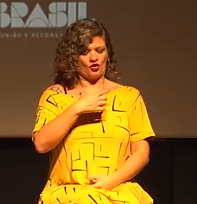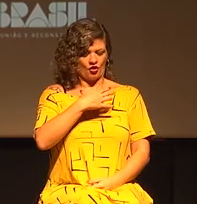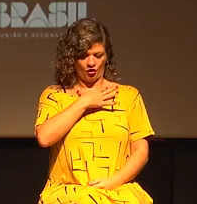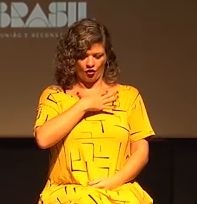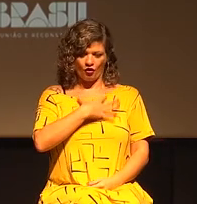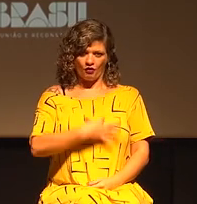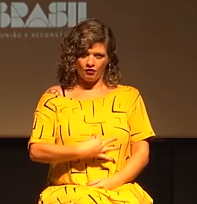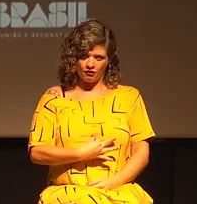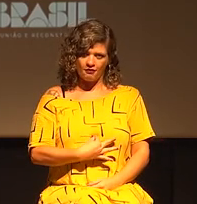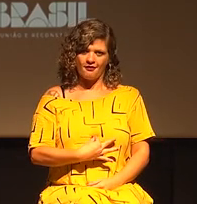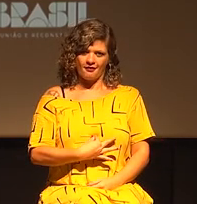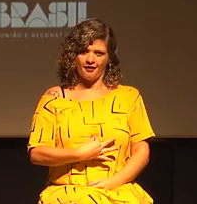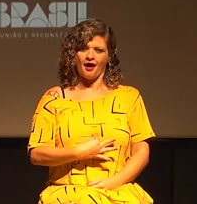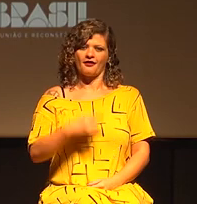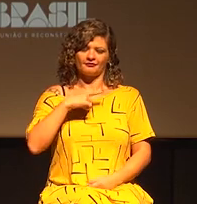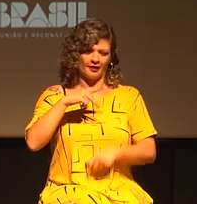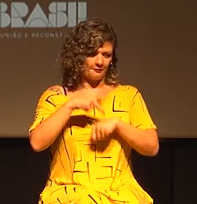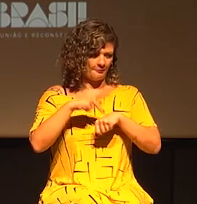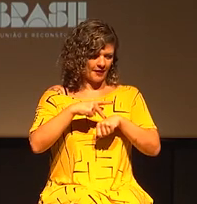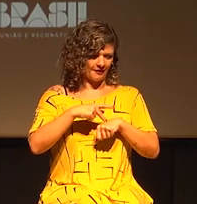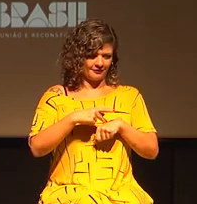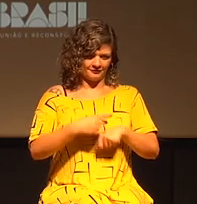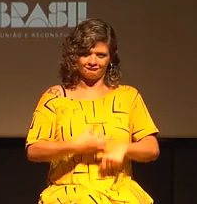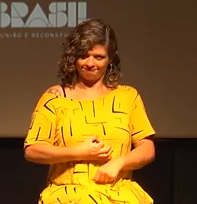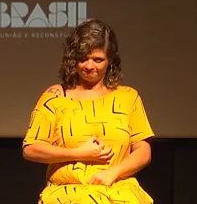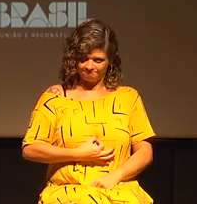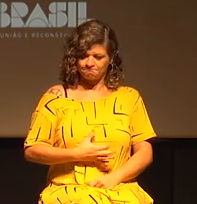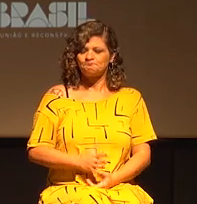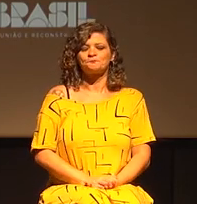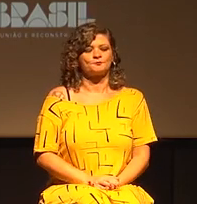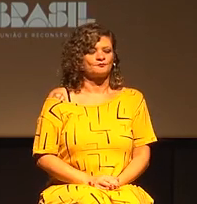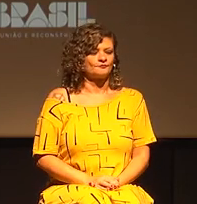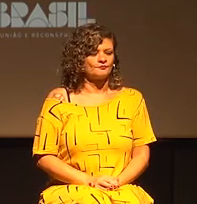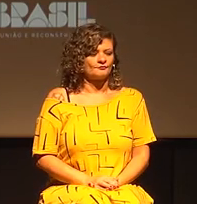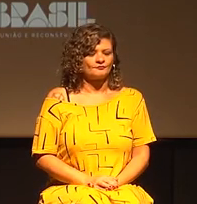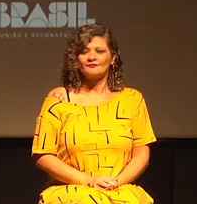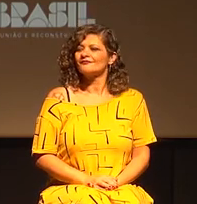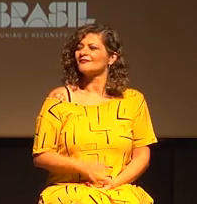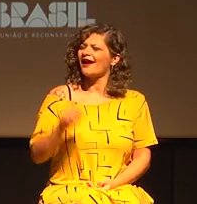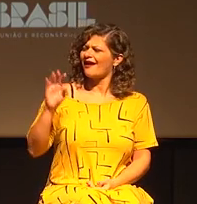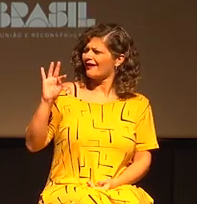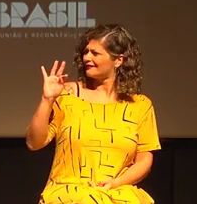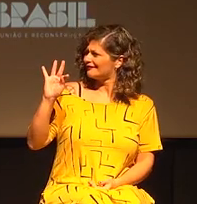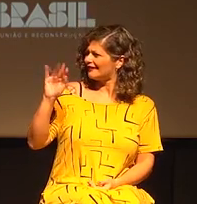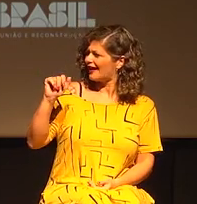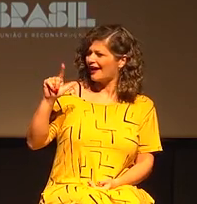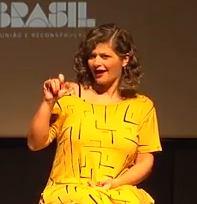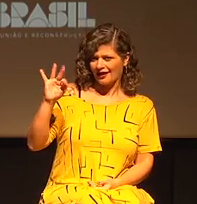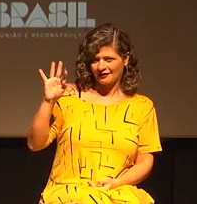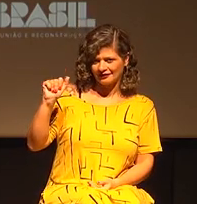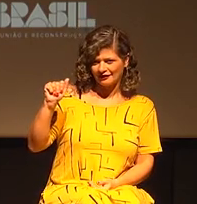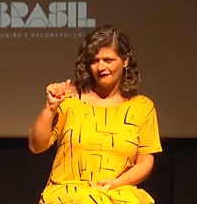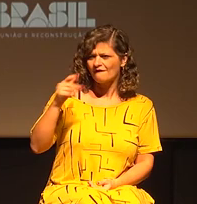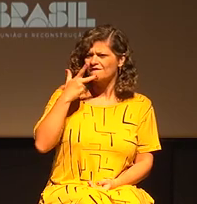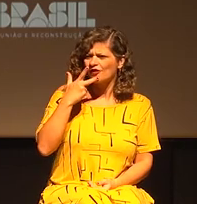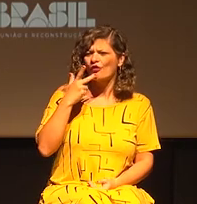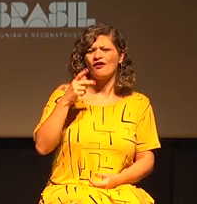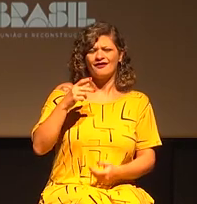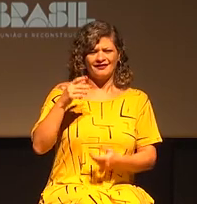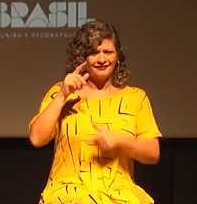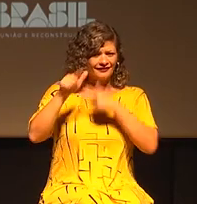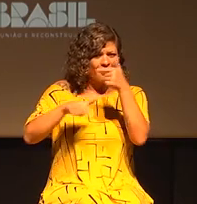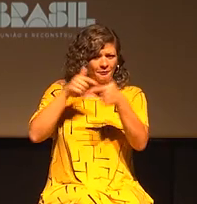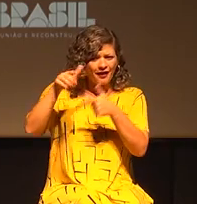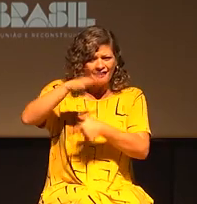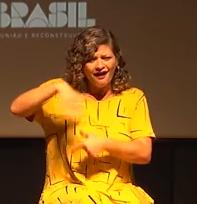uma pedra pendurada e a Talita falou né que terceiro terceiro setor